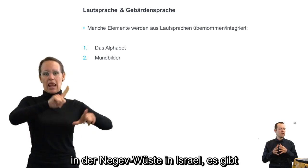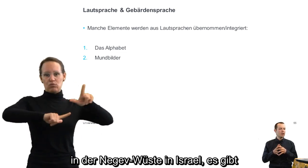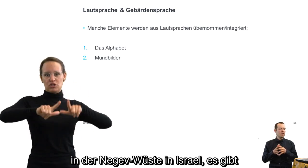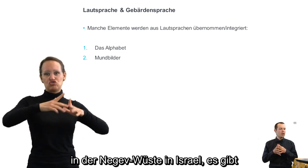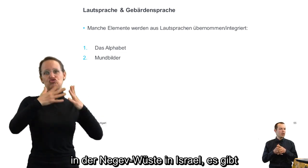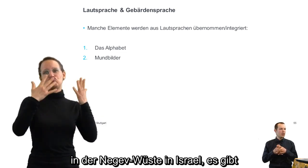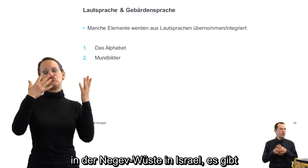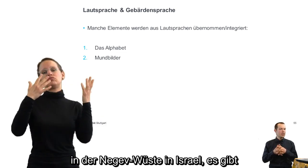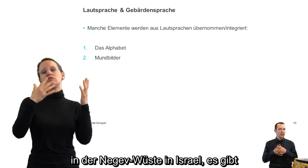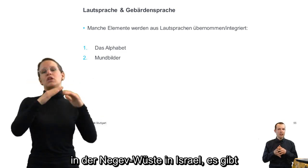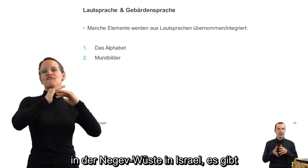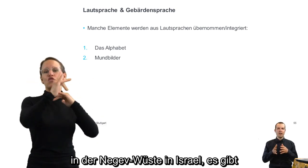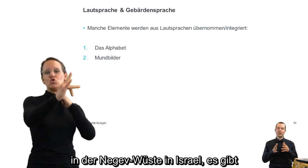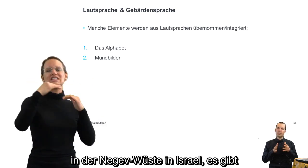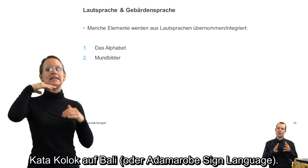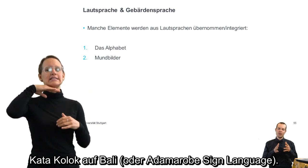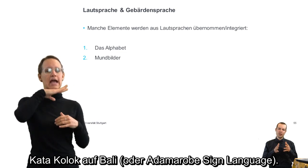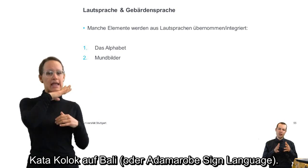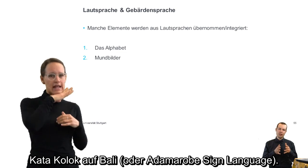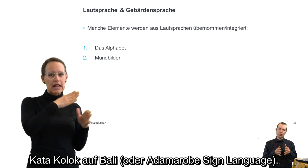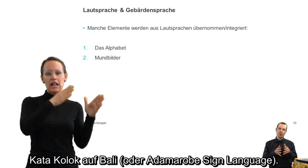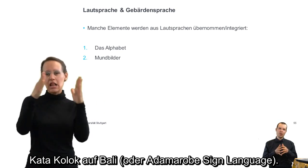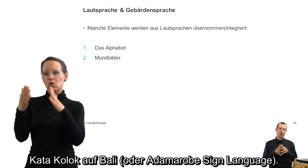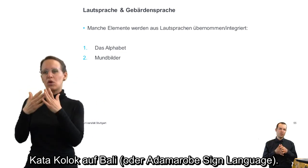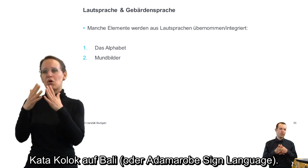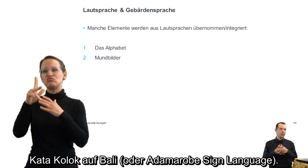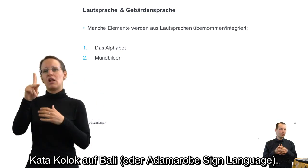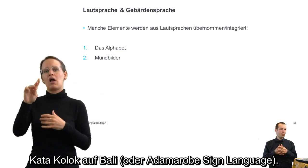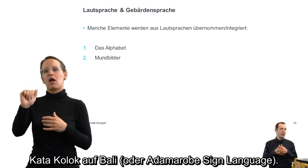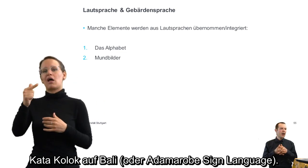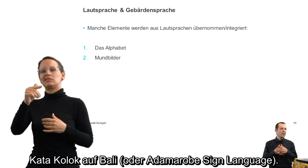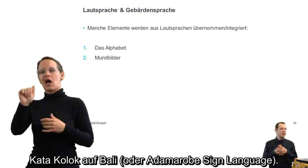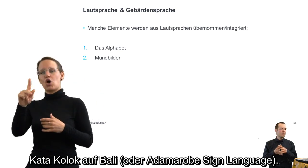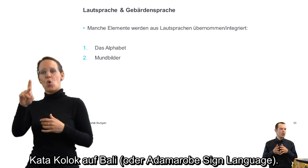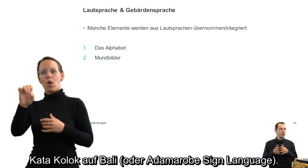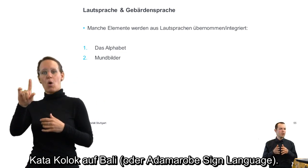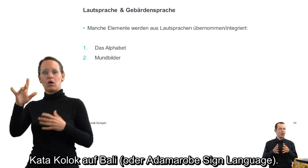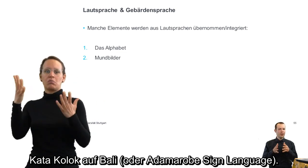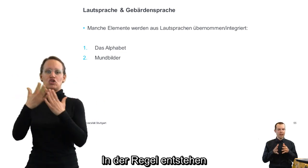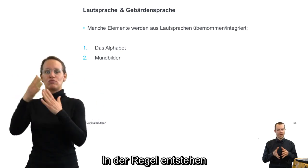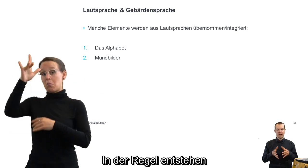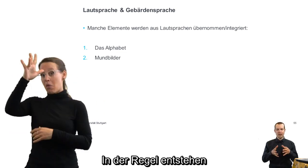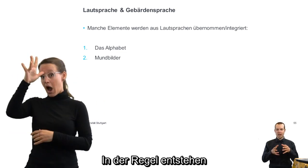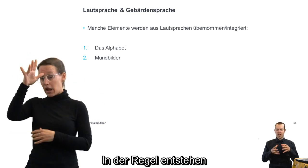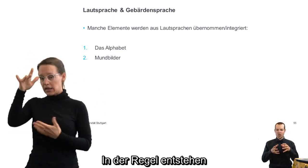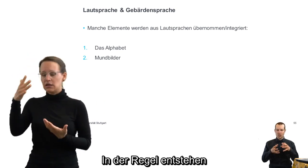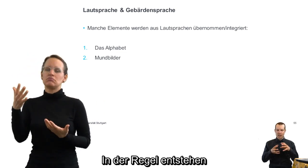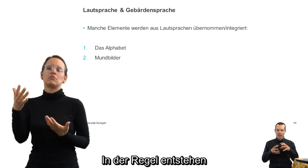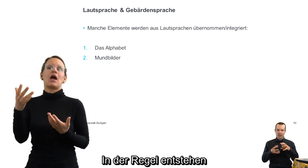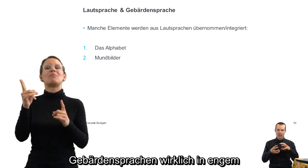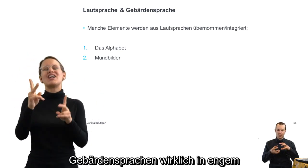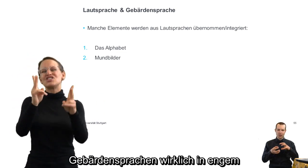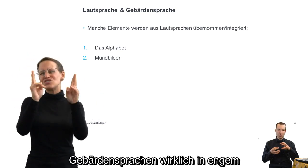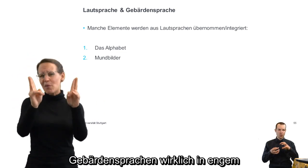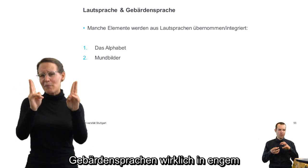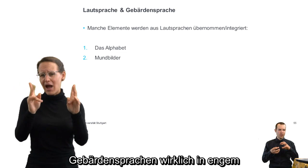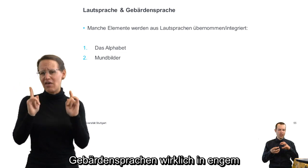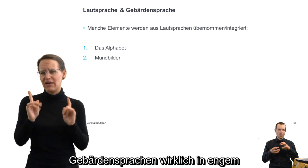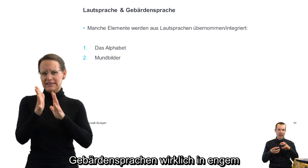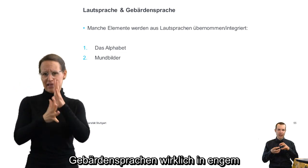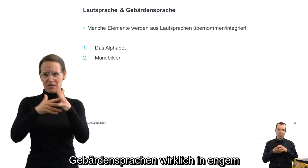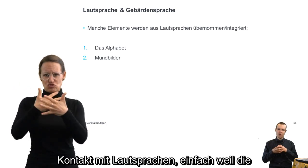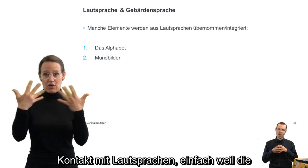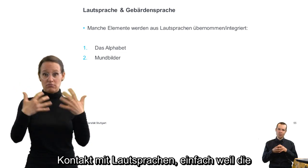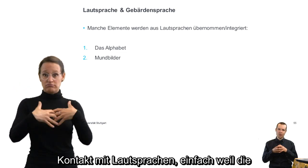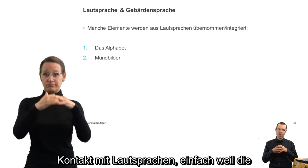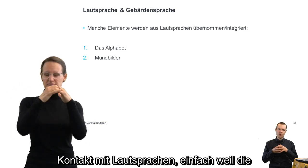in Israel. Es gibt Katakolog auf Bali zum Beispiel. Aber in der Regel entstehen diese Gebärdensprachen wirklich